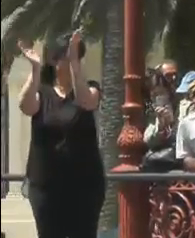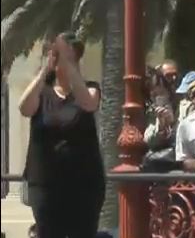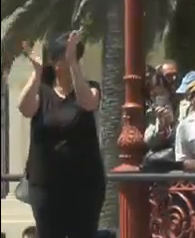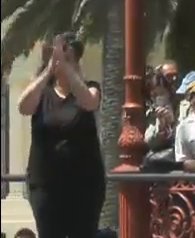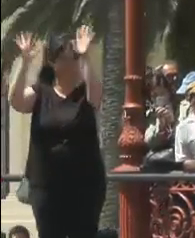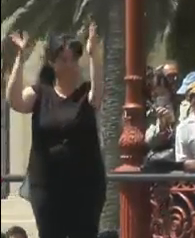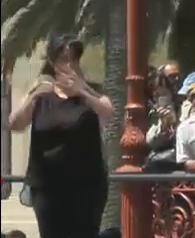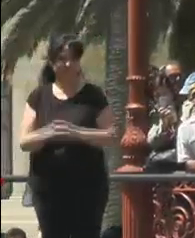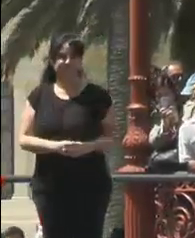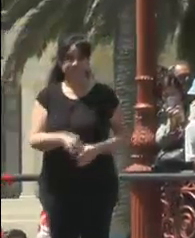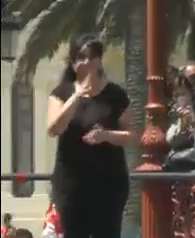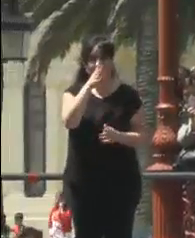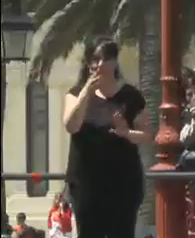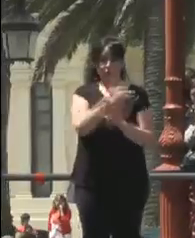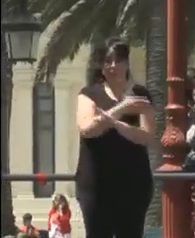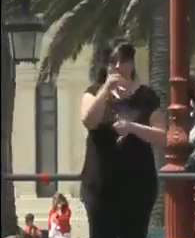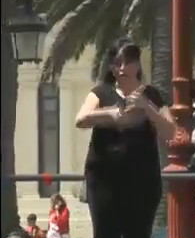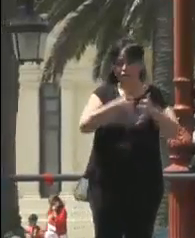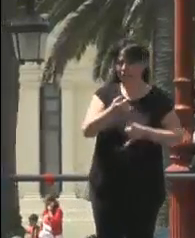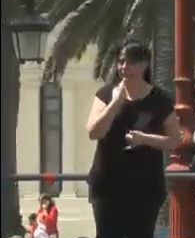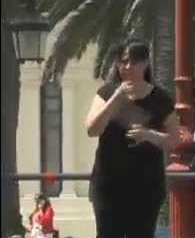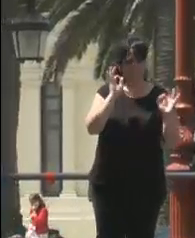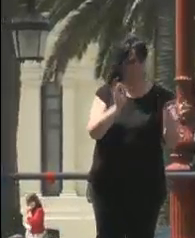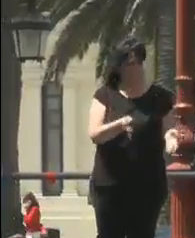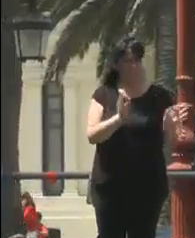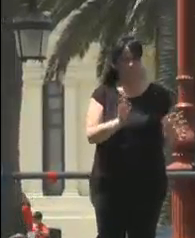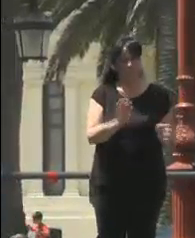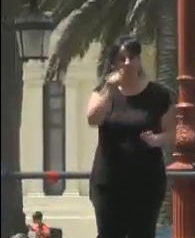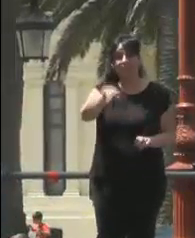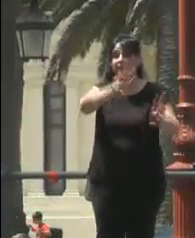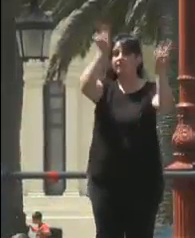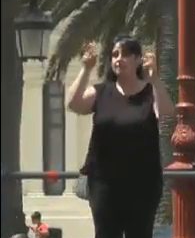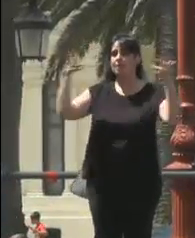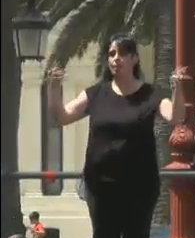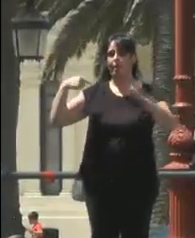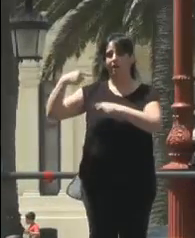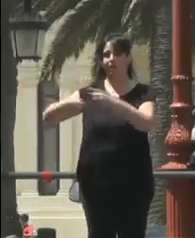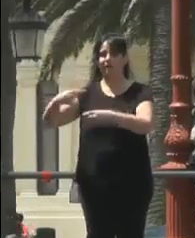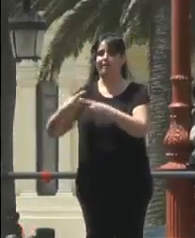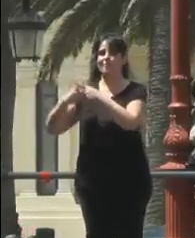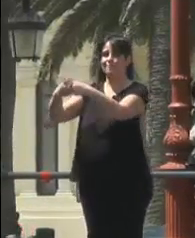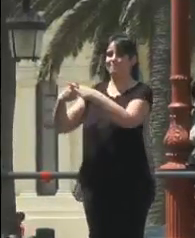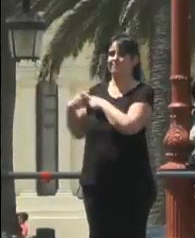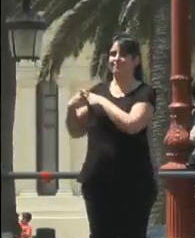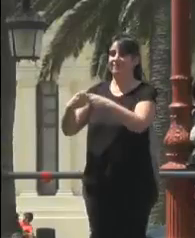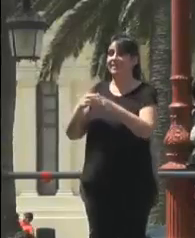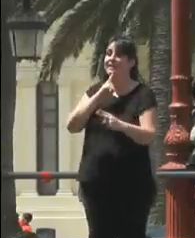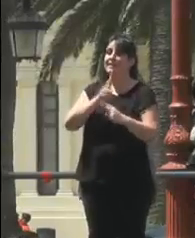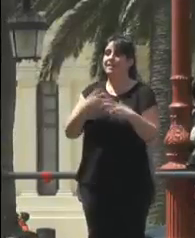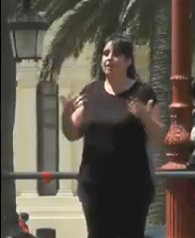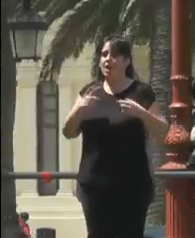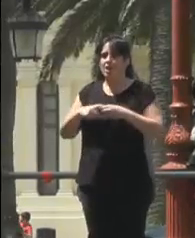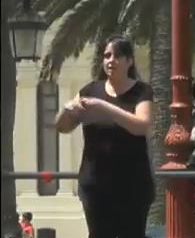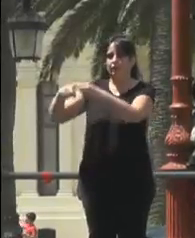Por eso lo decía Yolanda con enorme acierto, que esto es una cuestión intergeneracional, esto es solidaridad generacional. Dicen